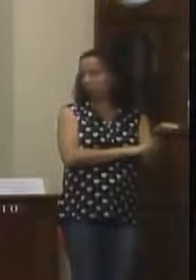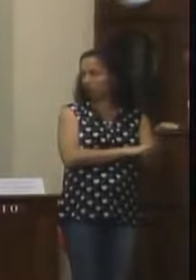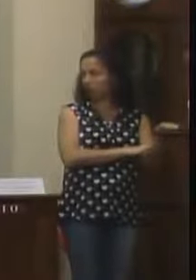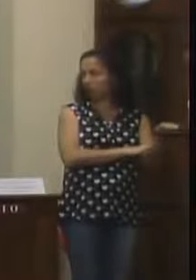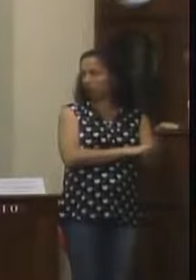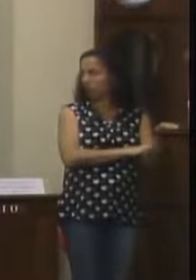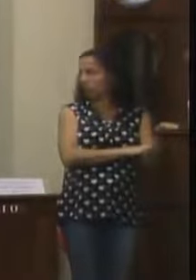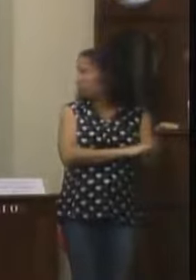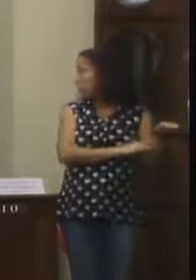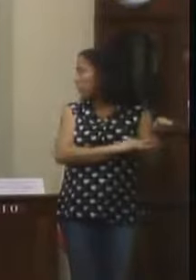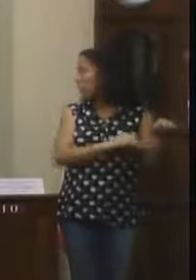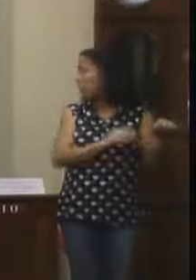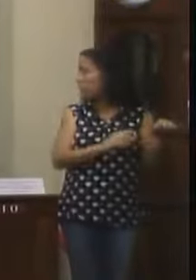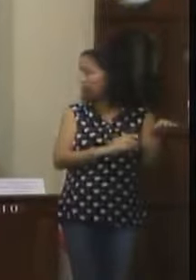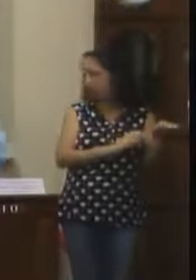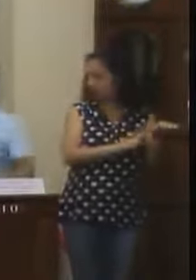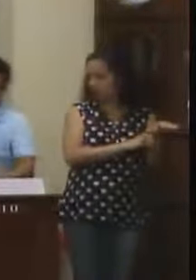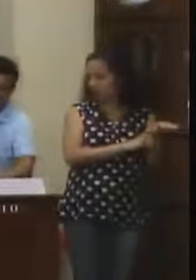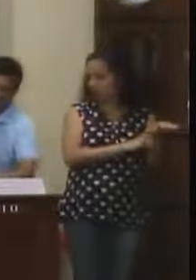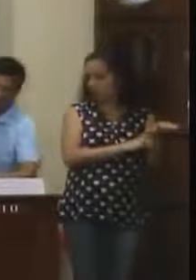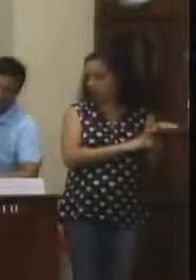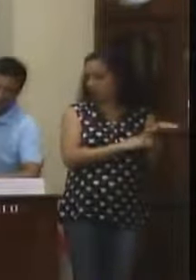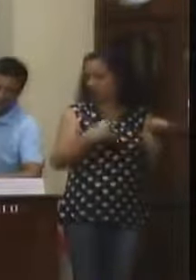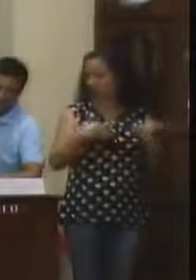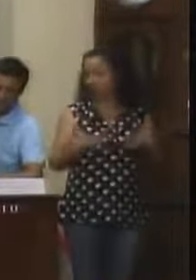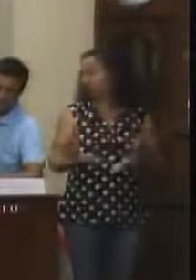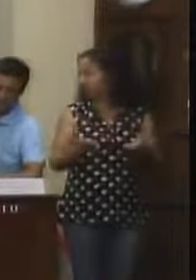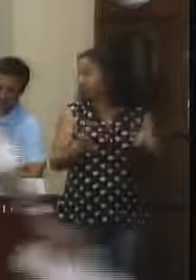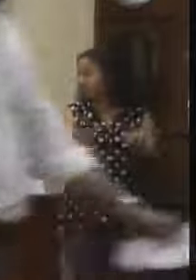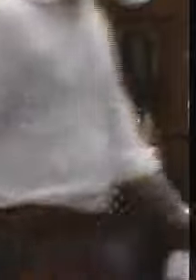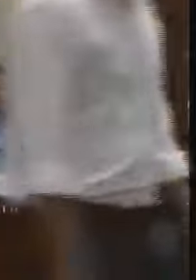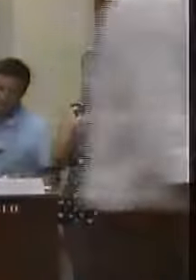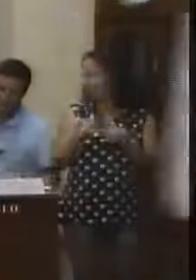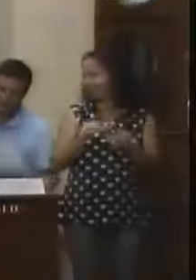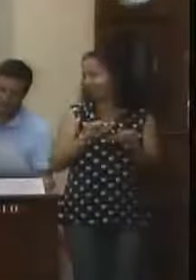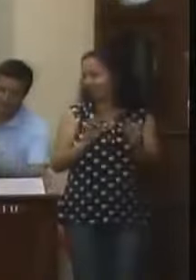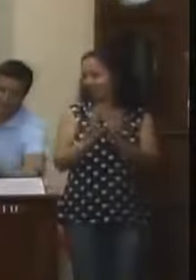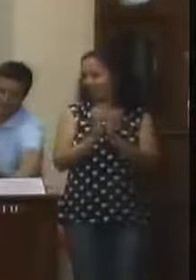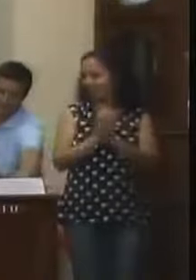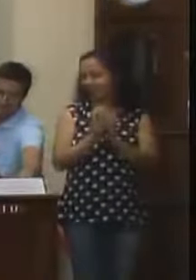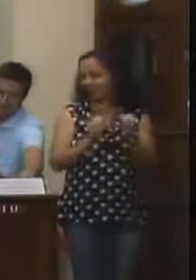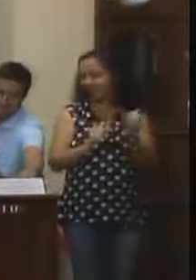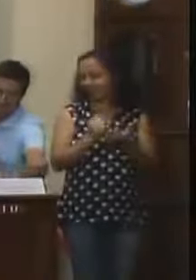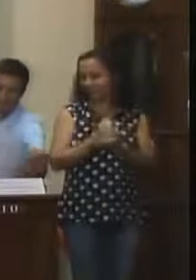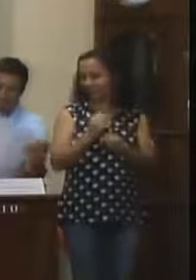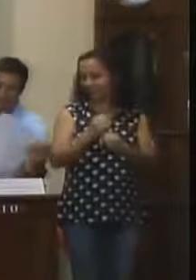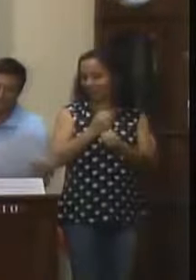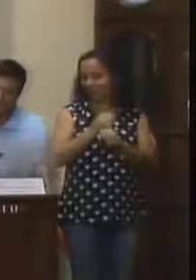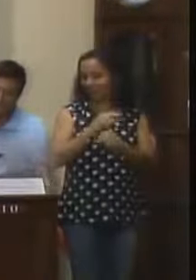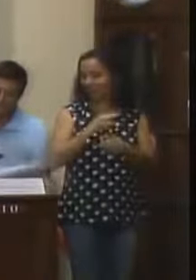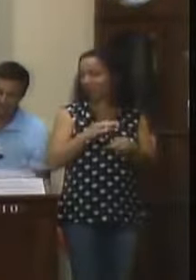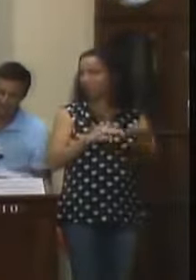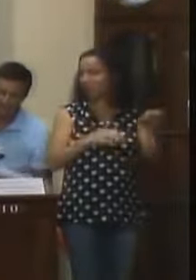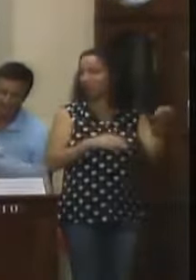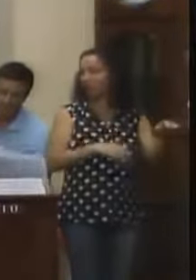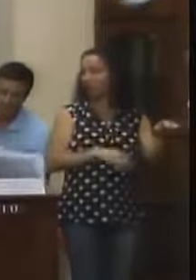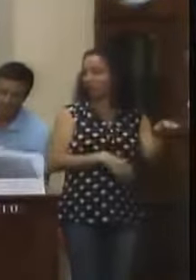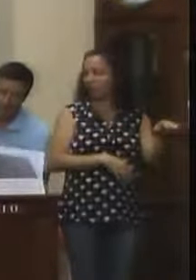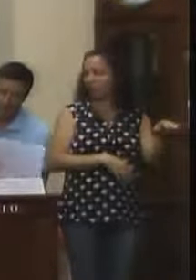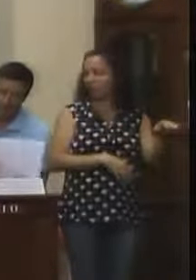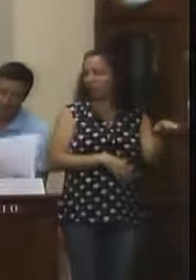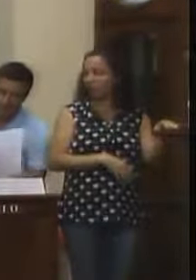tempo, vamos... Então encaminho todas elas para a Comissão de Obras, Serviço Público e Transporte Coletivo, para a gente não ficar lendo aqui, que tem mais duas aqui